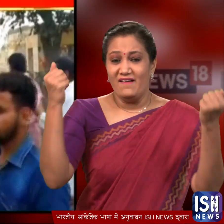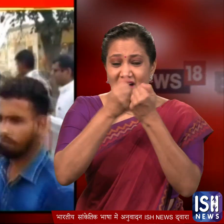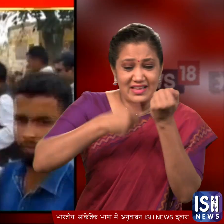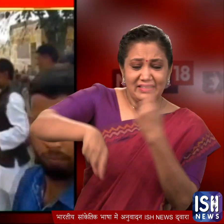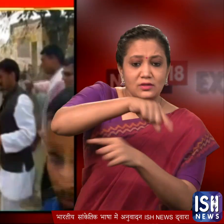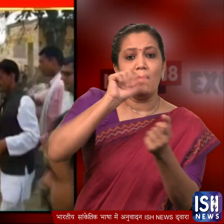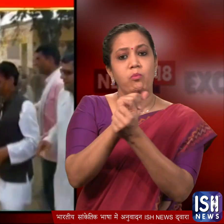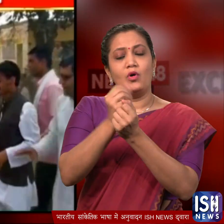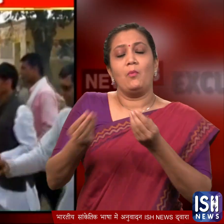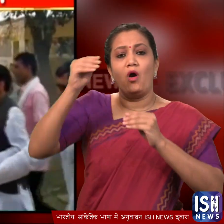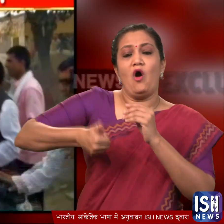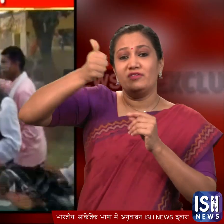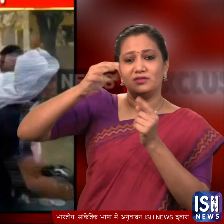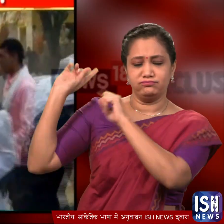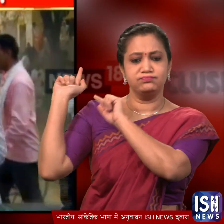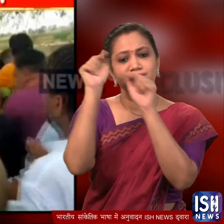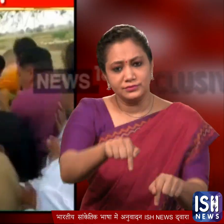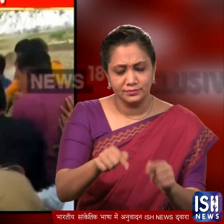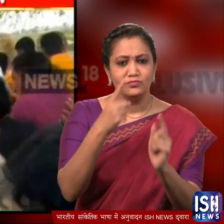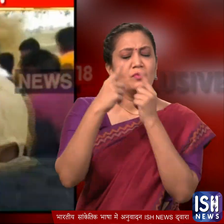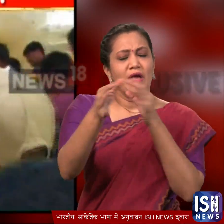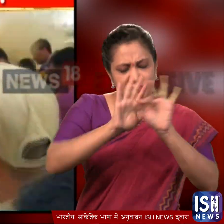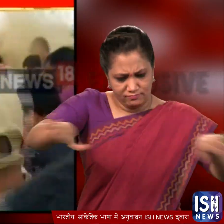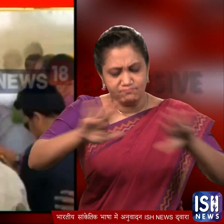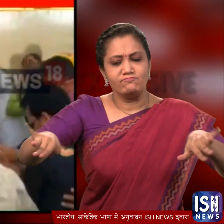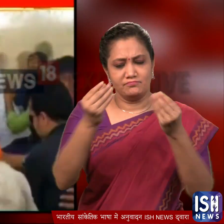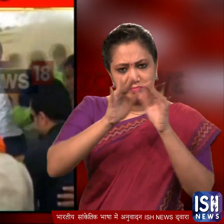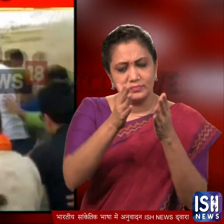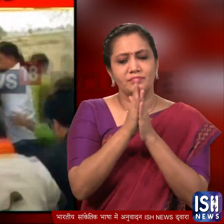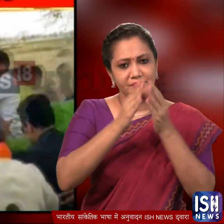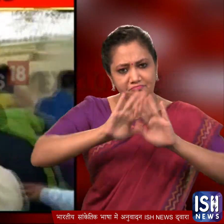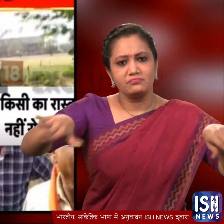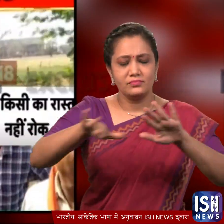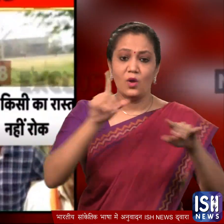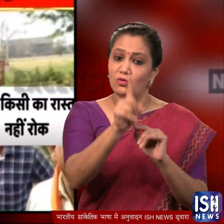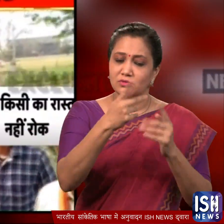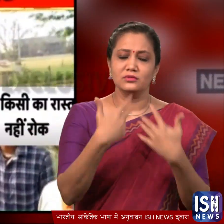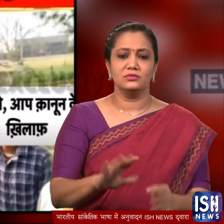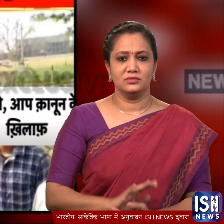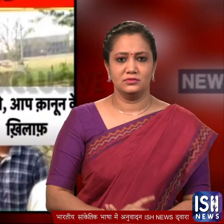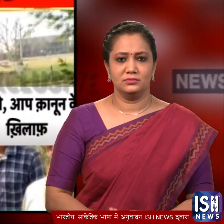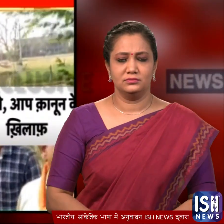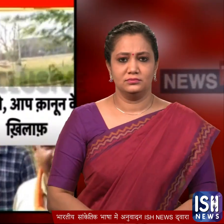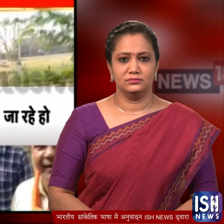बवाल की खबर मिलते ही पुलिस के सीनियर अधिकारी भी वहां पहुंचे और लोगों को रास्ता खाली करने की चेतावनी देने लगे।